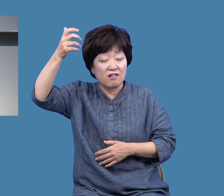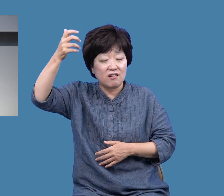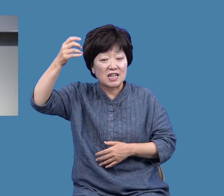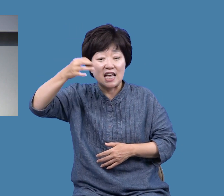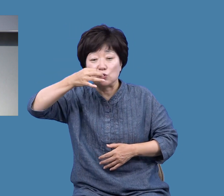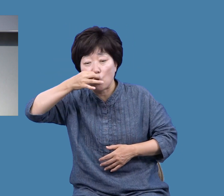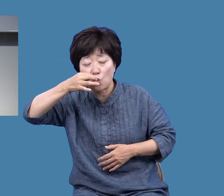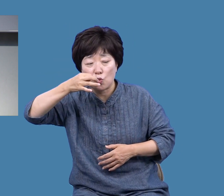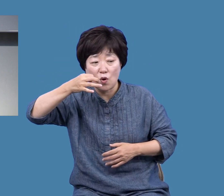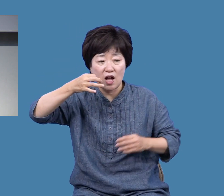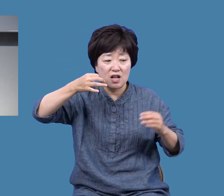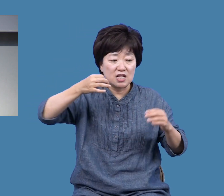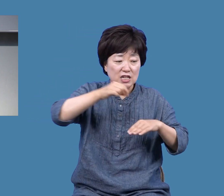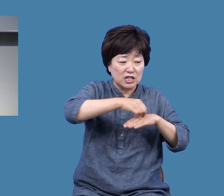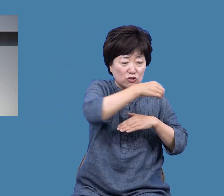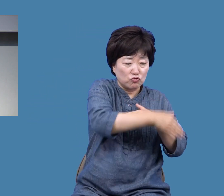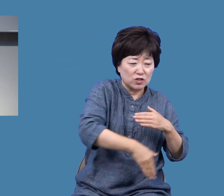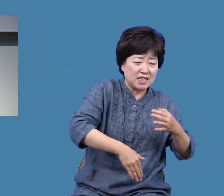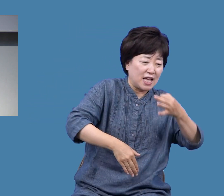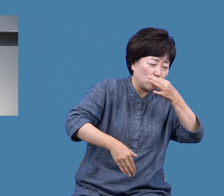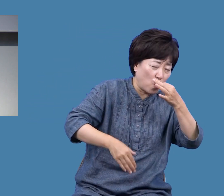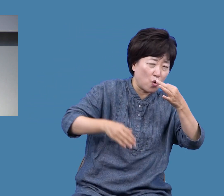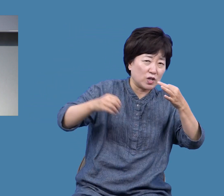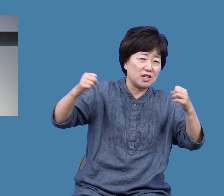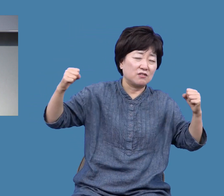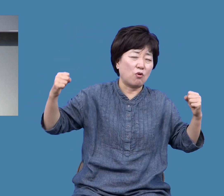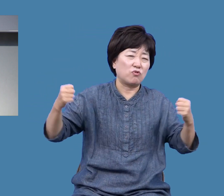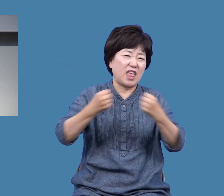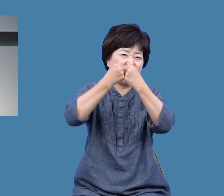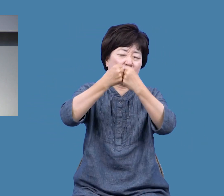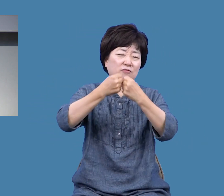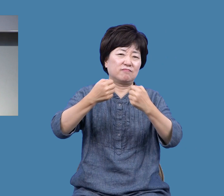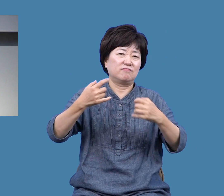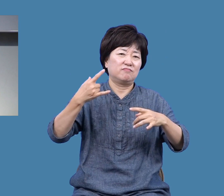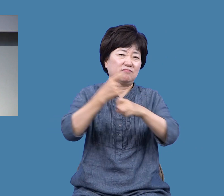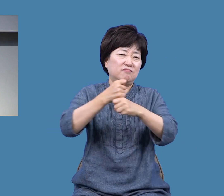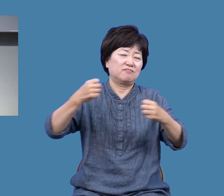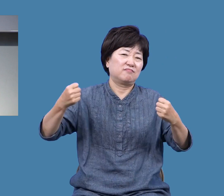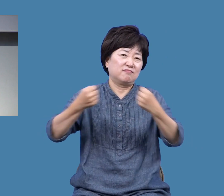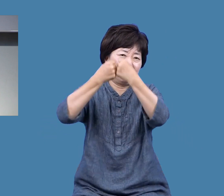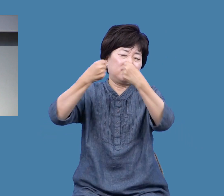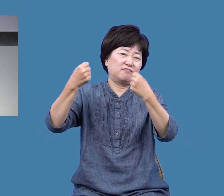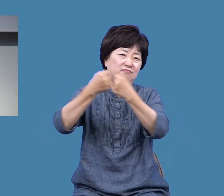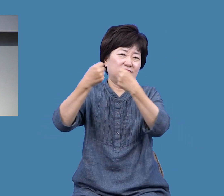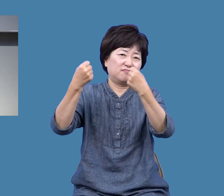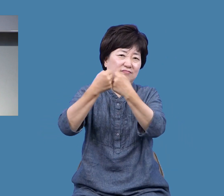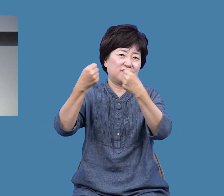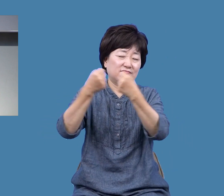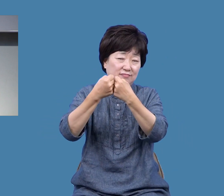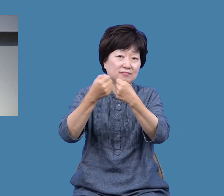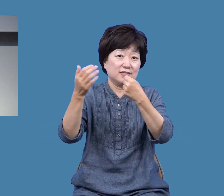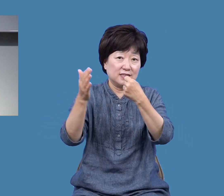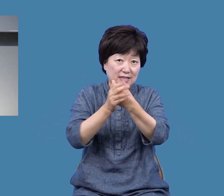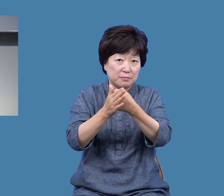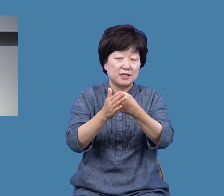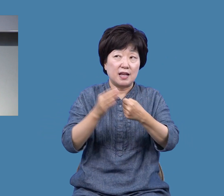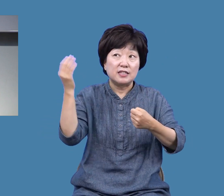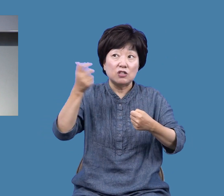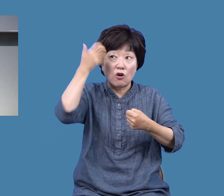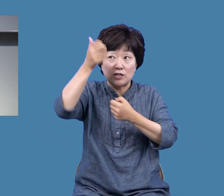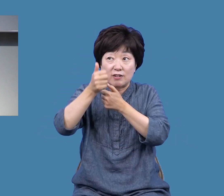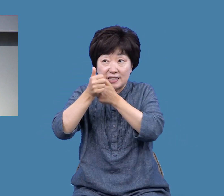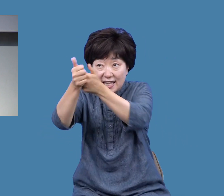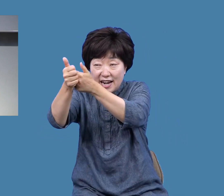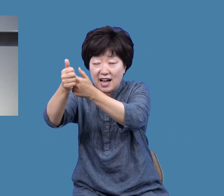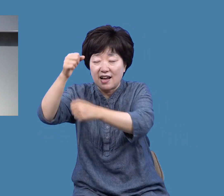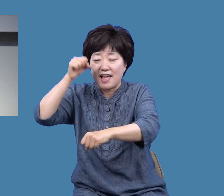서로 대적함으로 너희가 원하는 것을 하지 못하게 하려 함이라. 너희는 성령을 따라 행하라. 그러면 육체의 욕심을 이루지